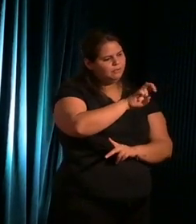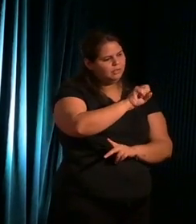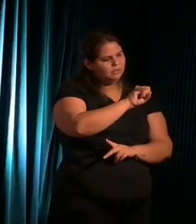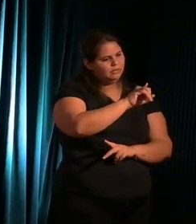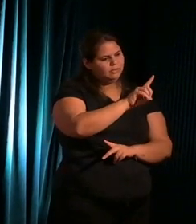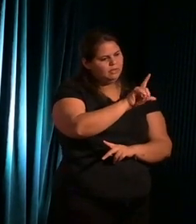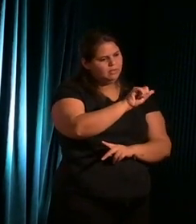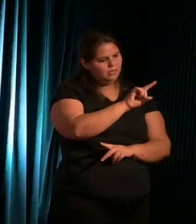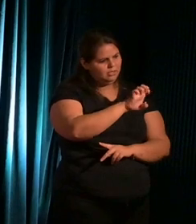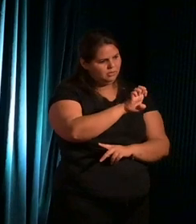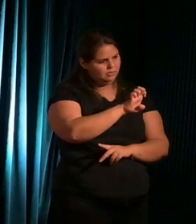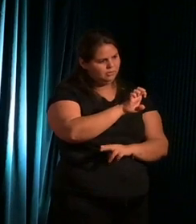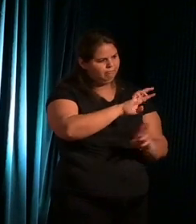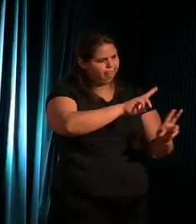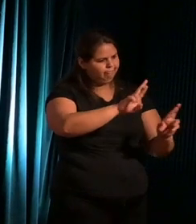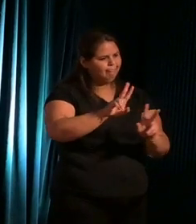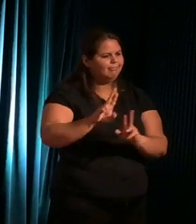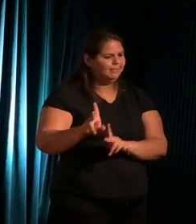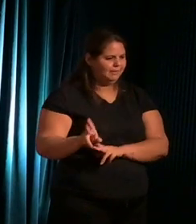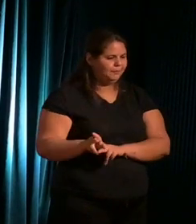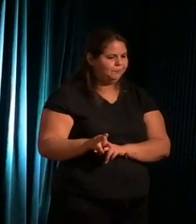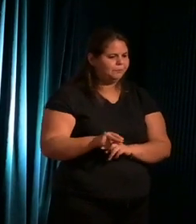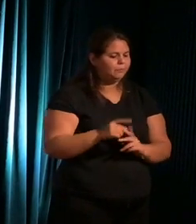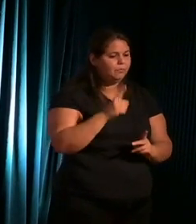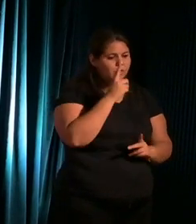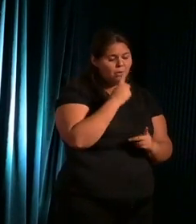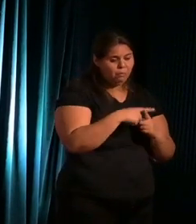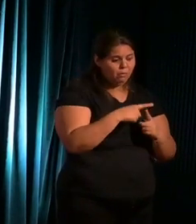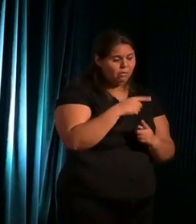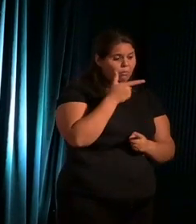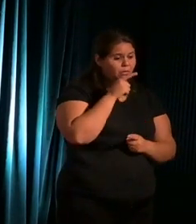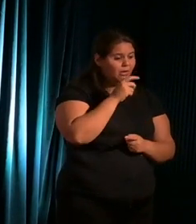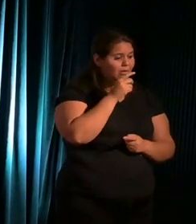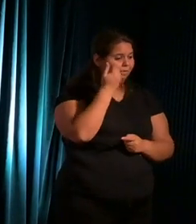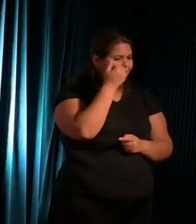vista de todas as pessoas desse país, né,